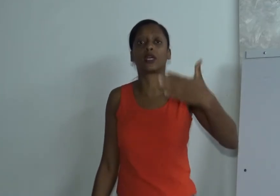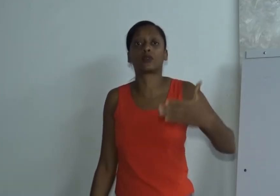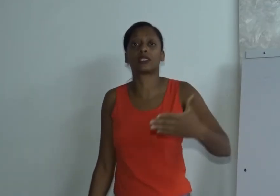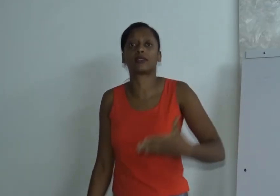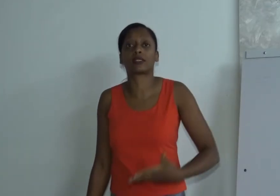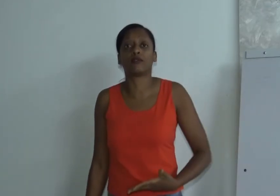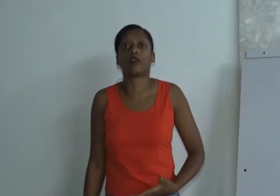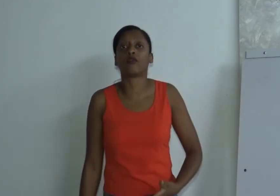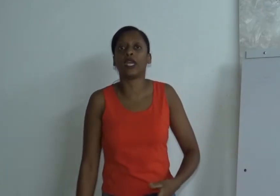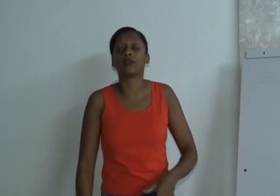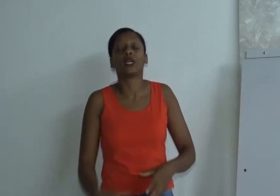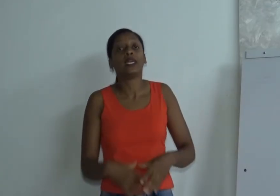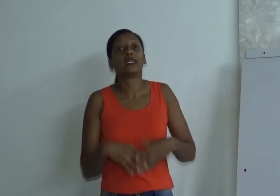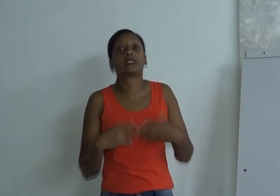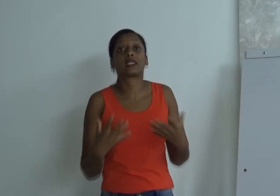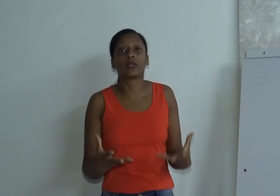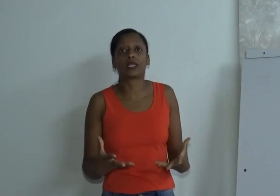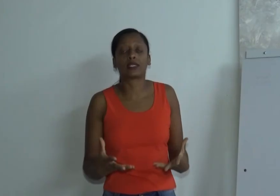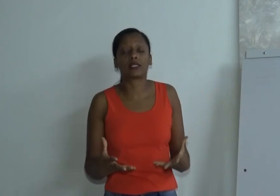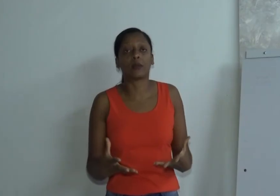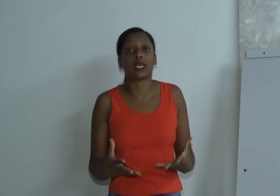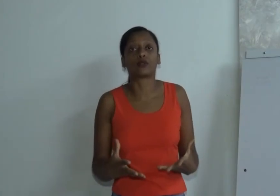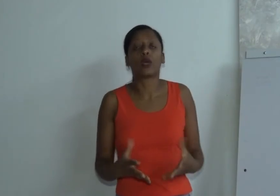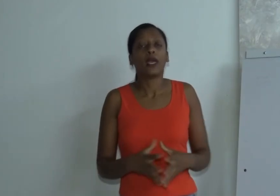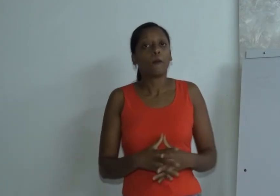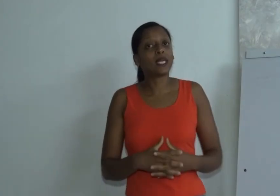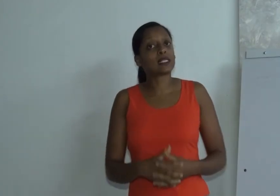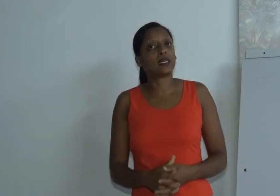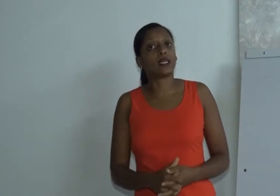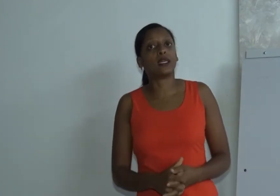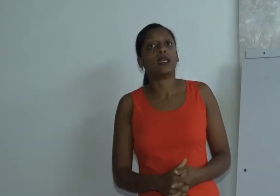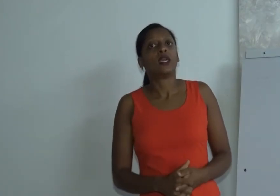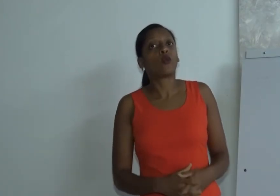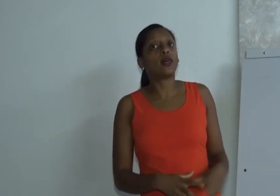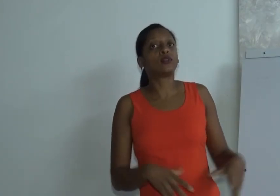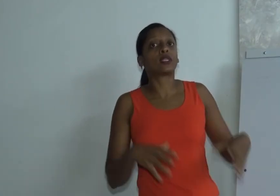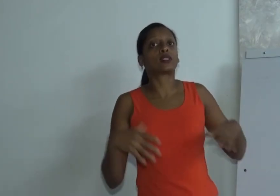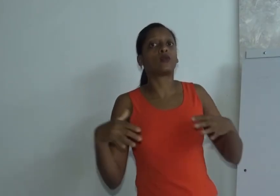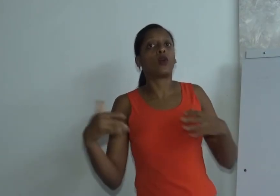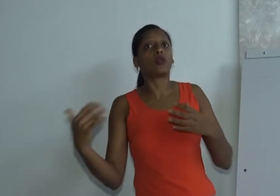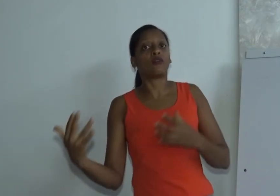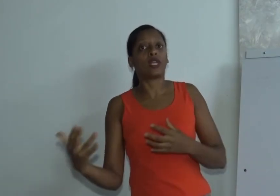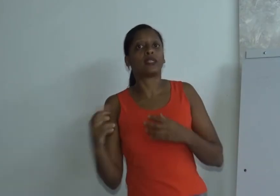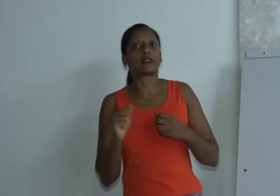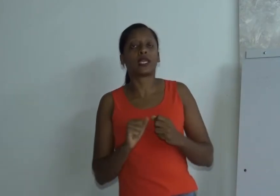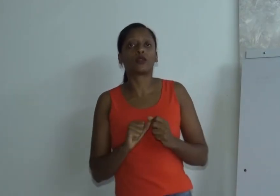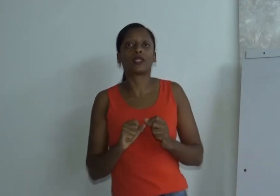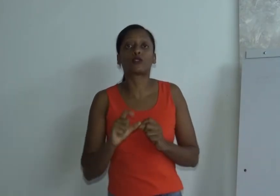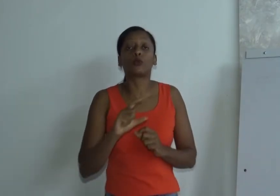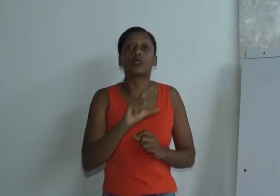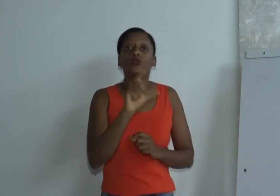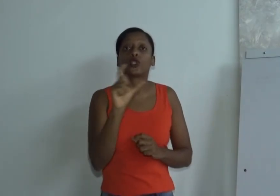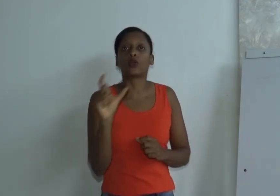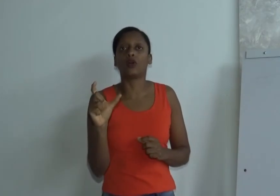se desenvolvendo, que estão em crescimento. Mas aí, quando elas vão envelhecendo, elas mudam de